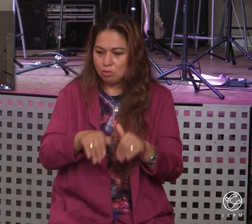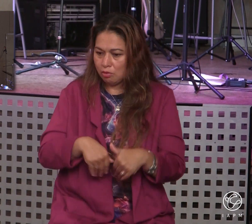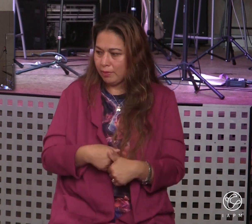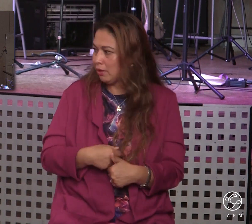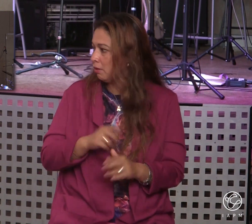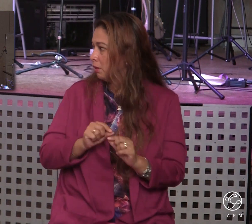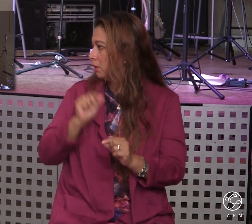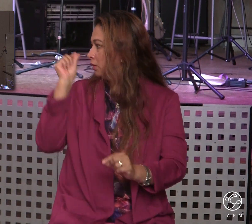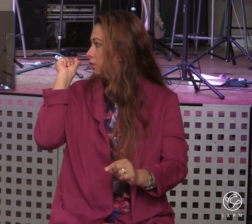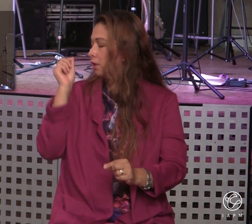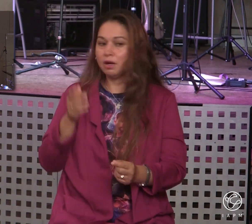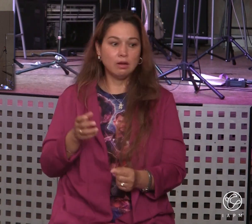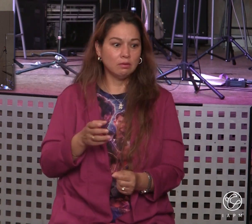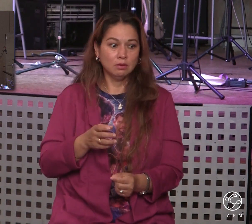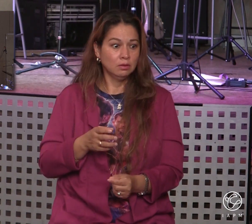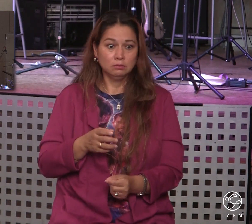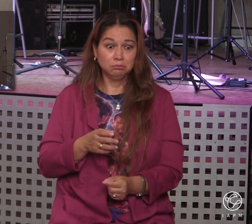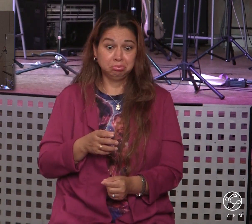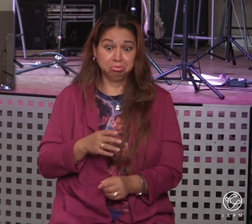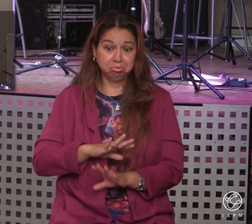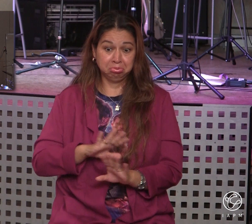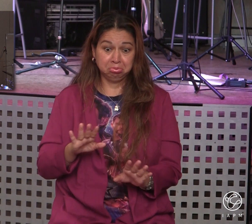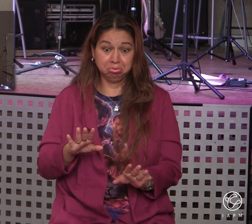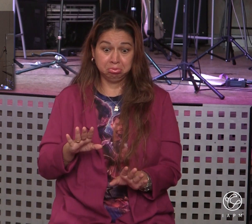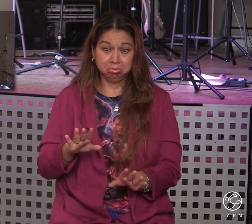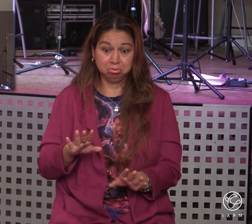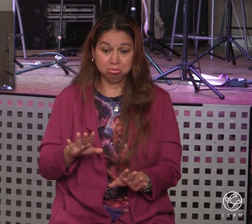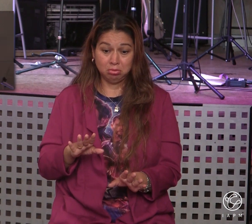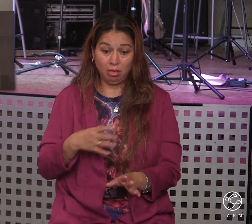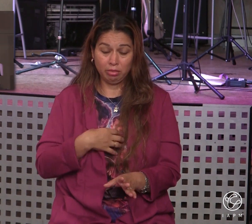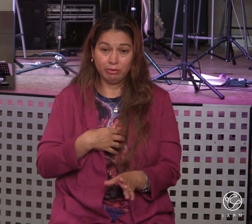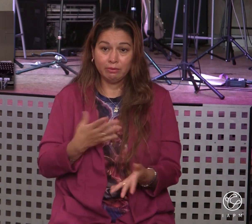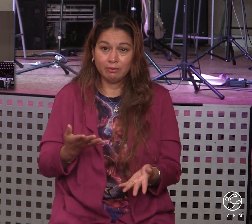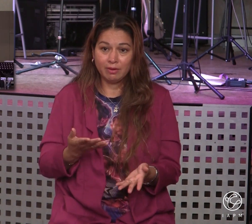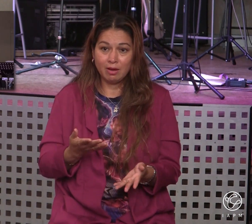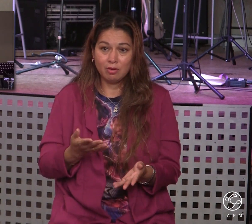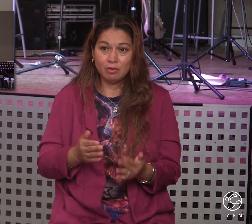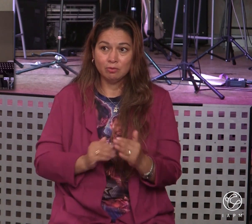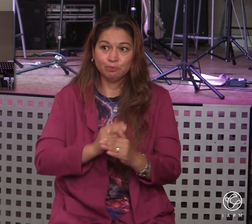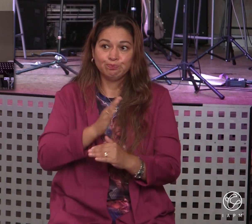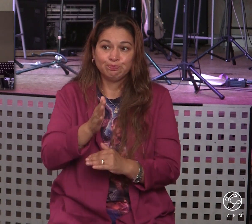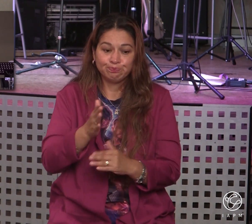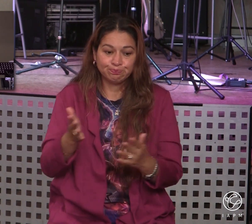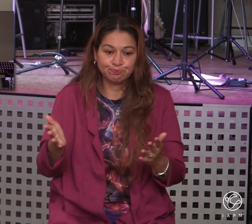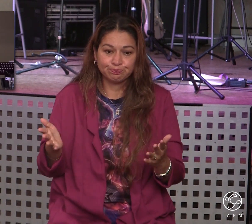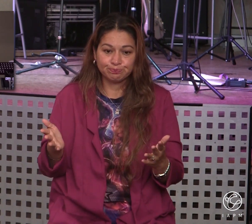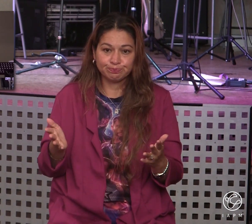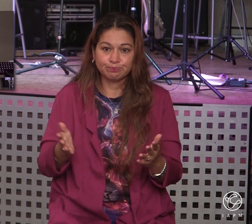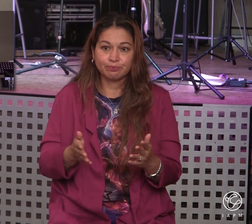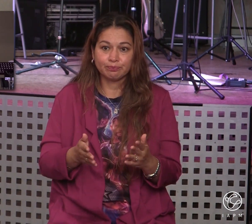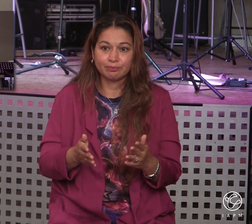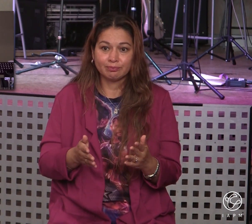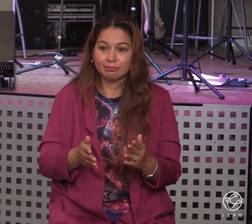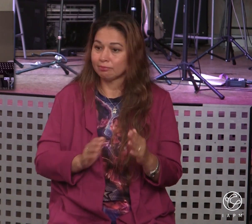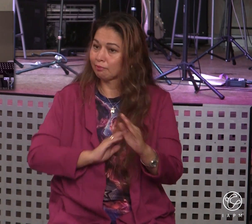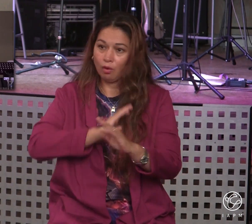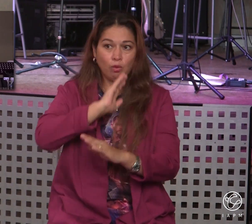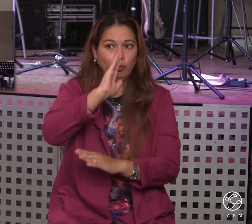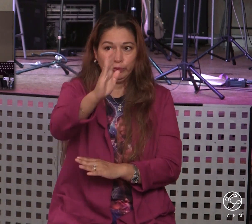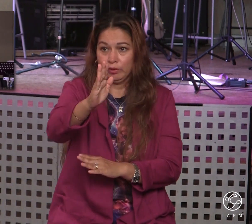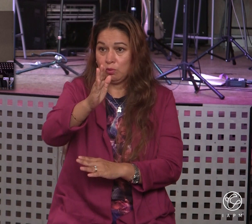Esto es un punto de no retorno. Por eso lo he querido traer, aunque digo otro día os hablo de cómo funciona eso, pero